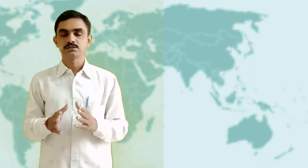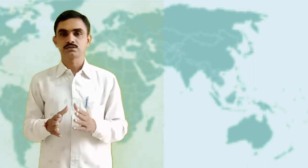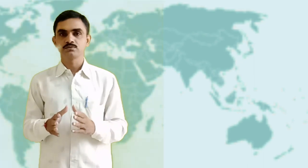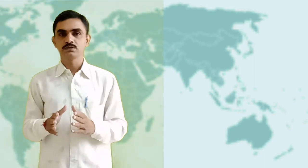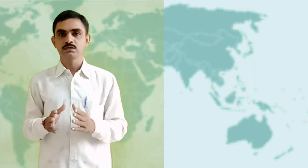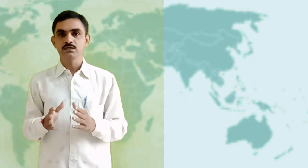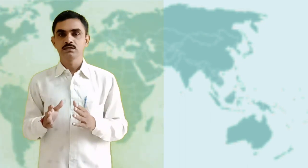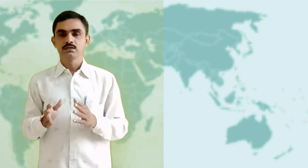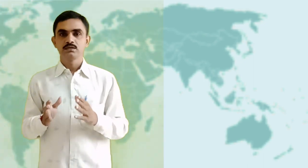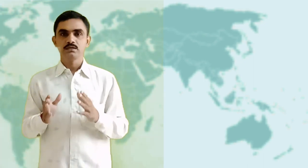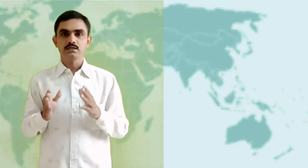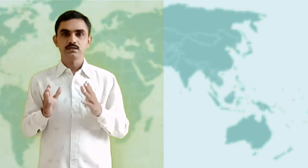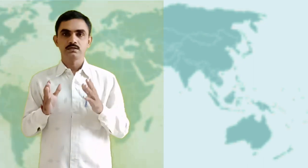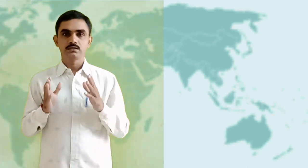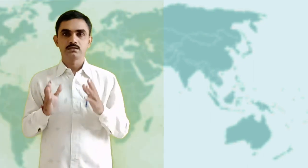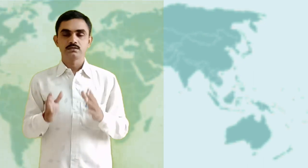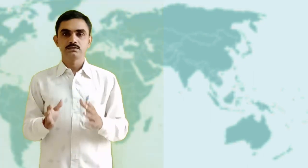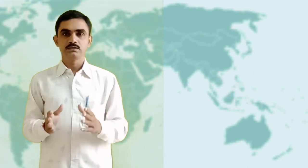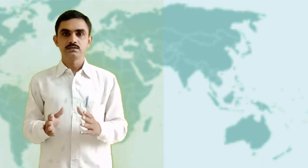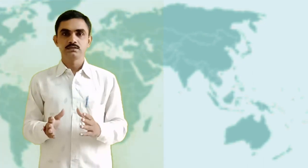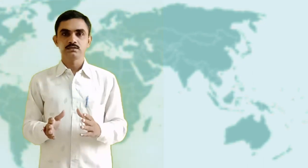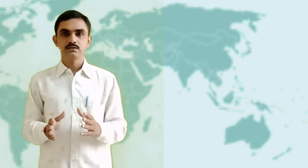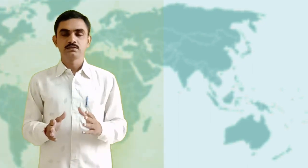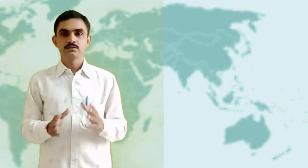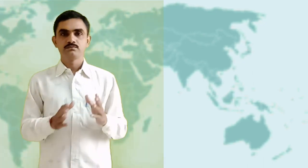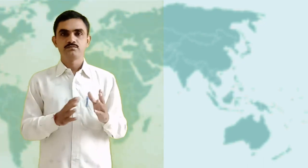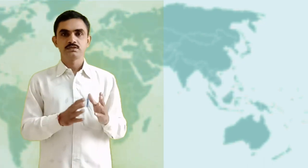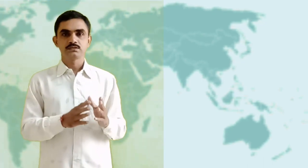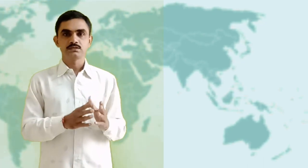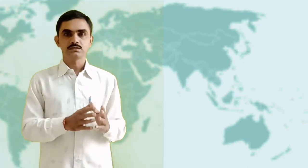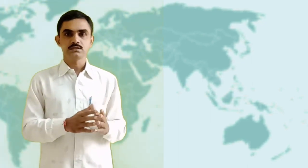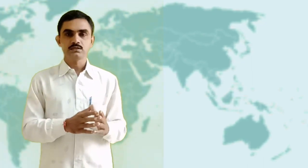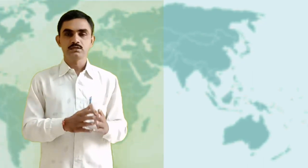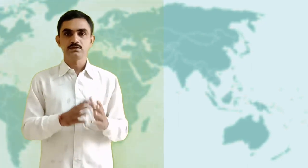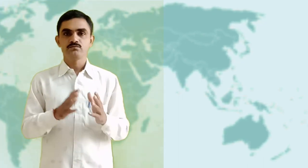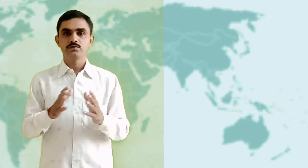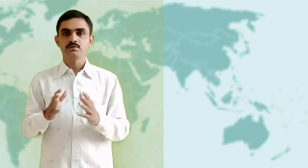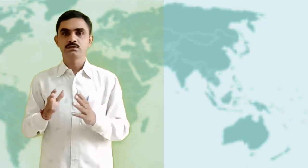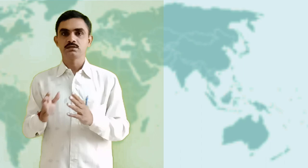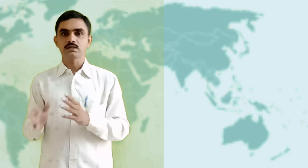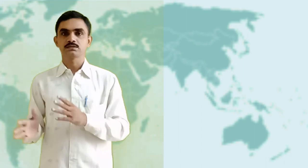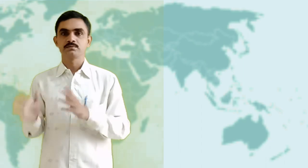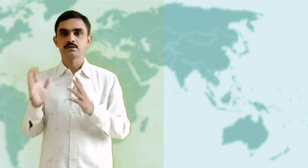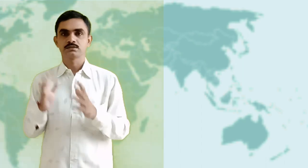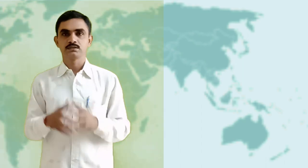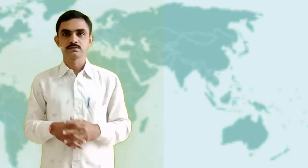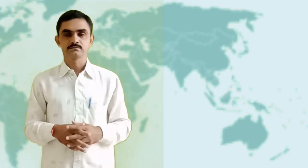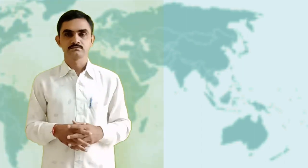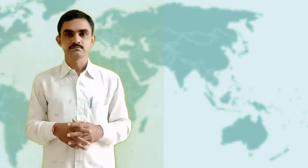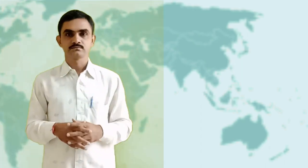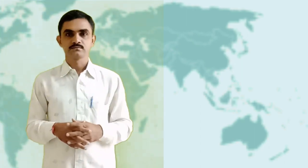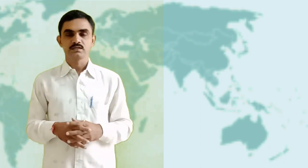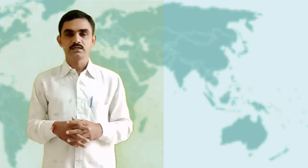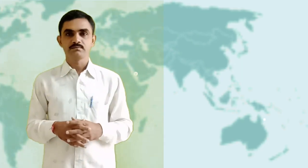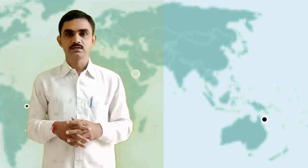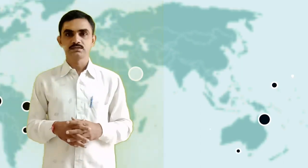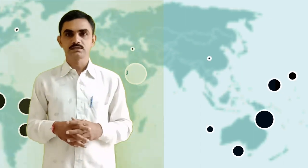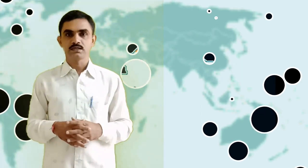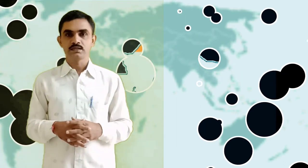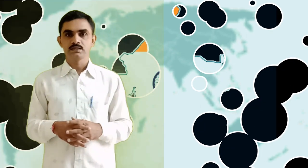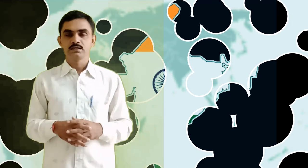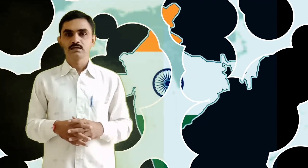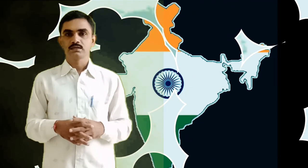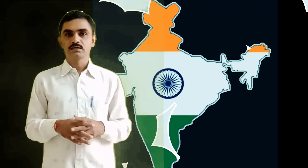देशनी संस्कृति ए अद्वितीय विशिष्ट अने विविधता सभर छे। एम